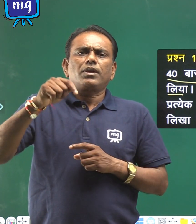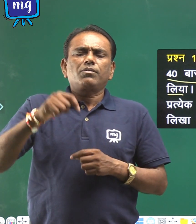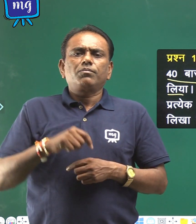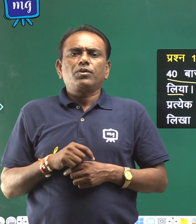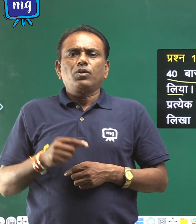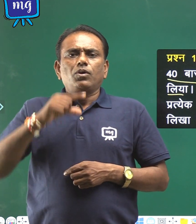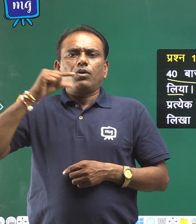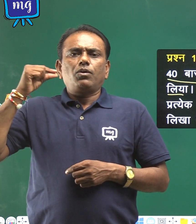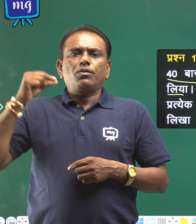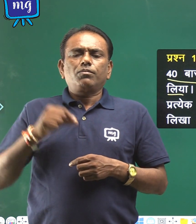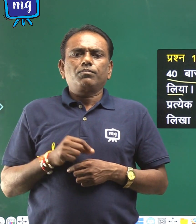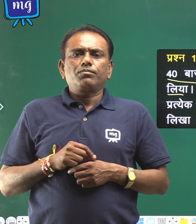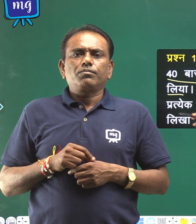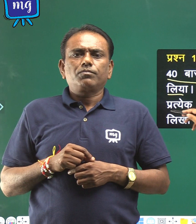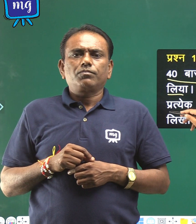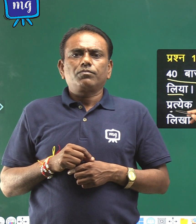और